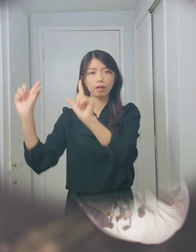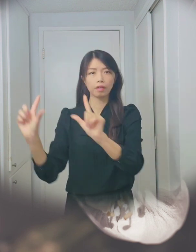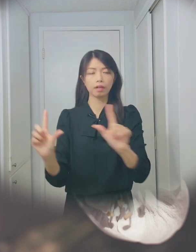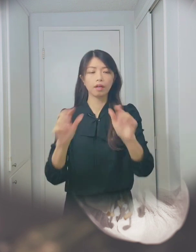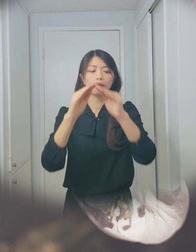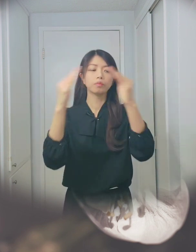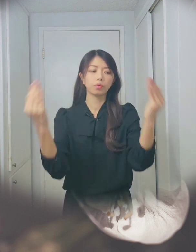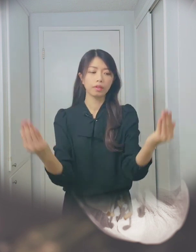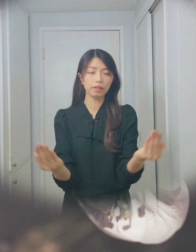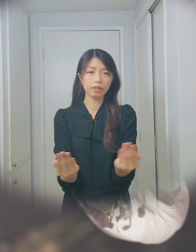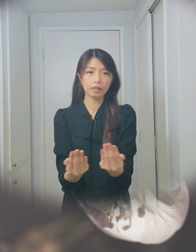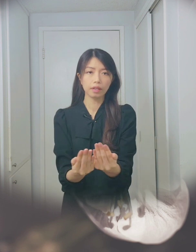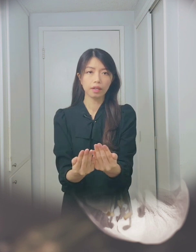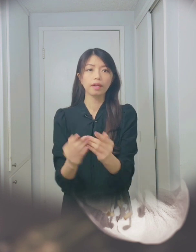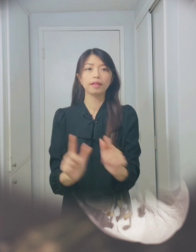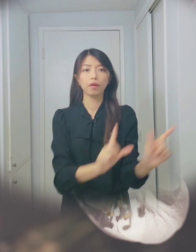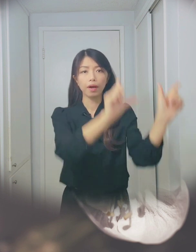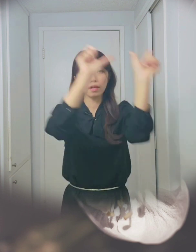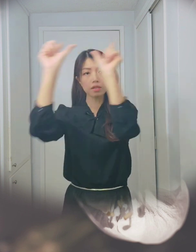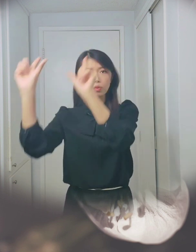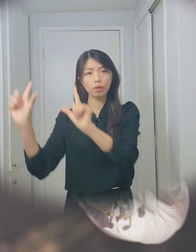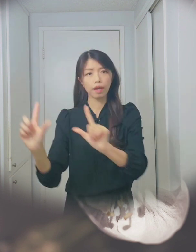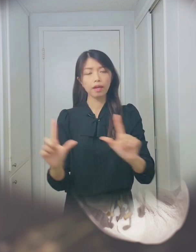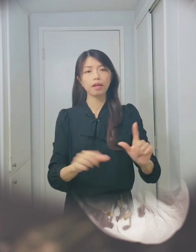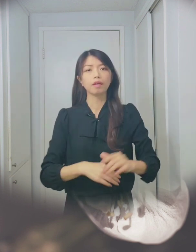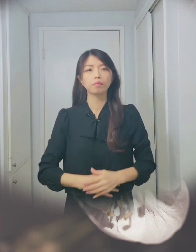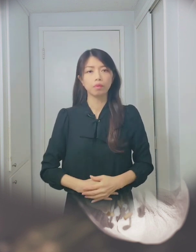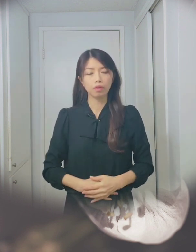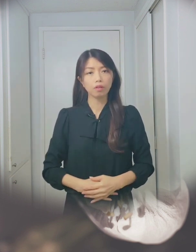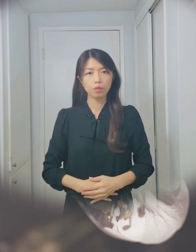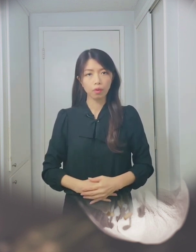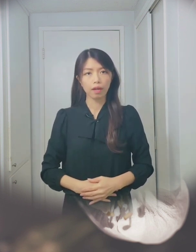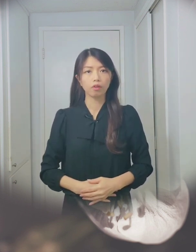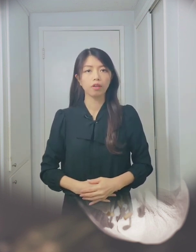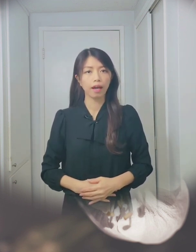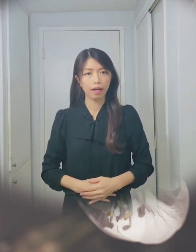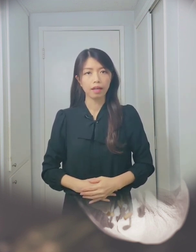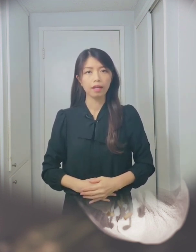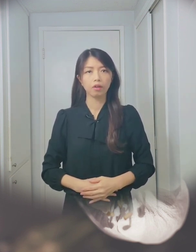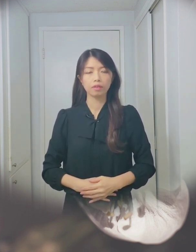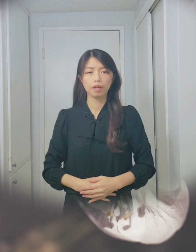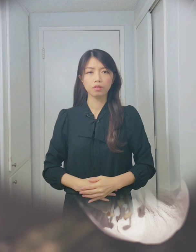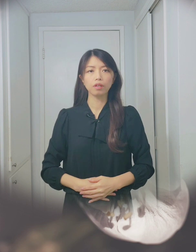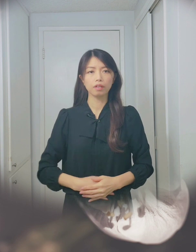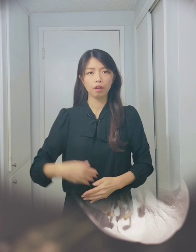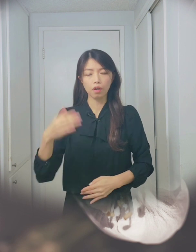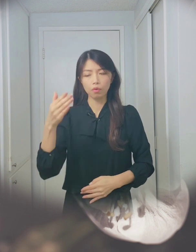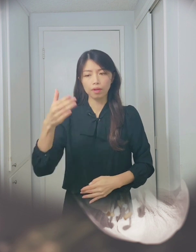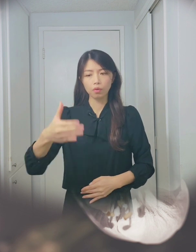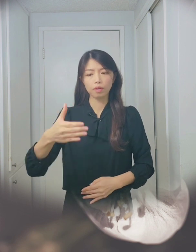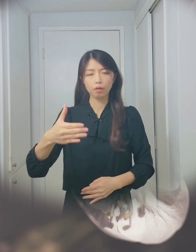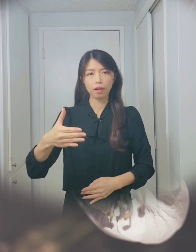되고요. 모든 생활 속에 어디 속에 어디 안에 이런 뜻의